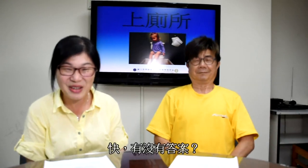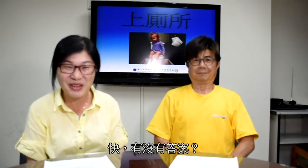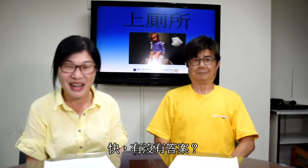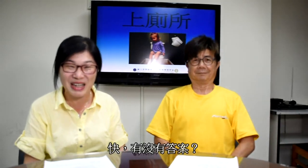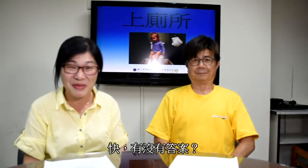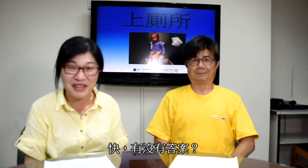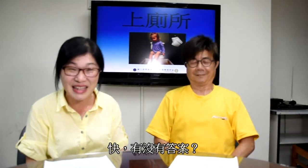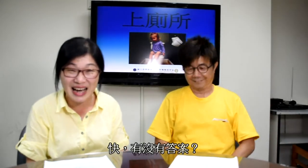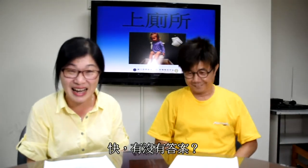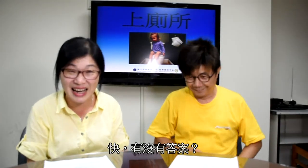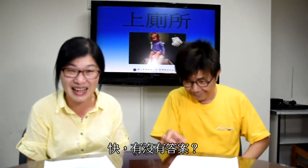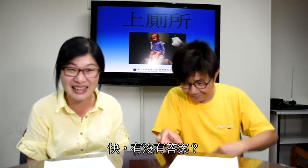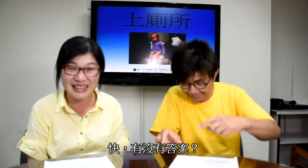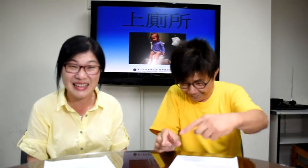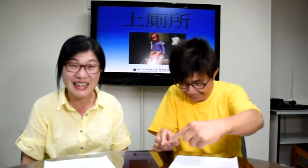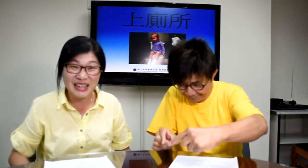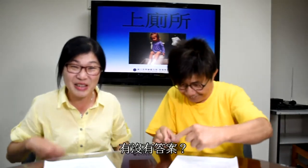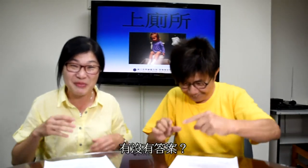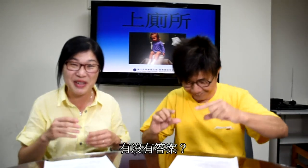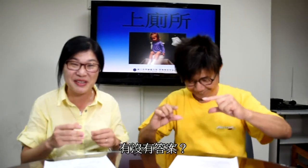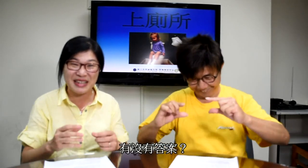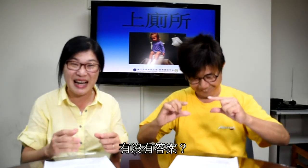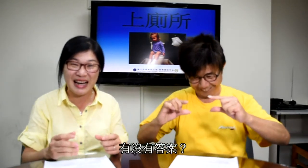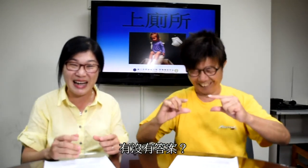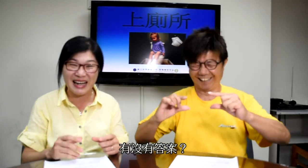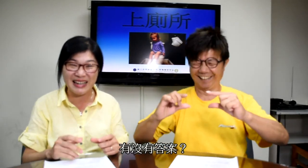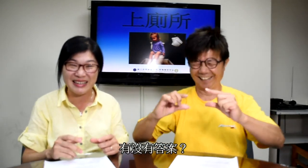快，有没有答案？有没有答案？